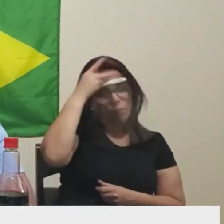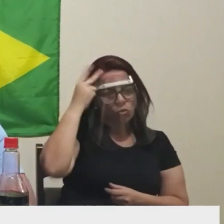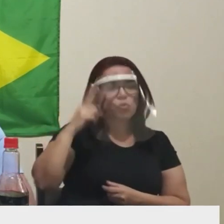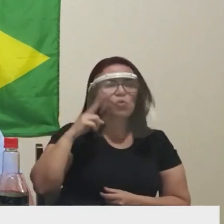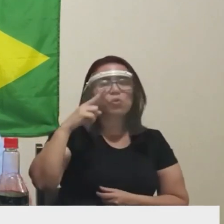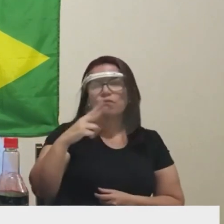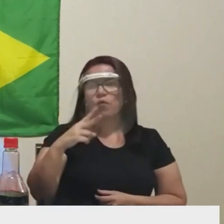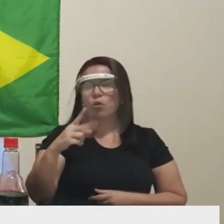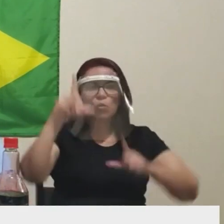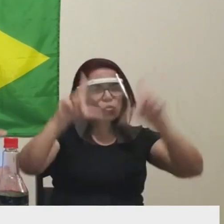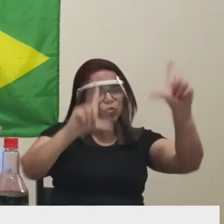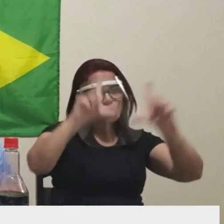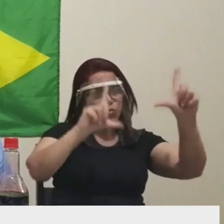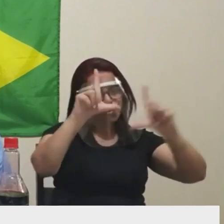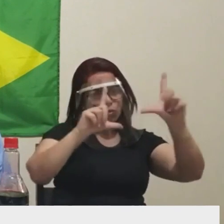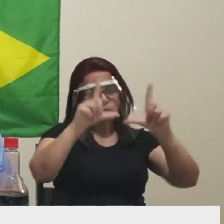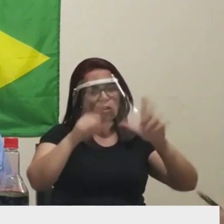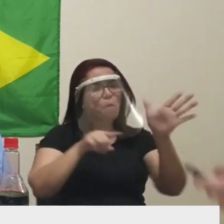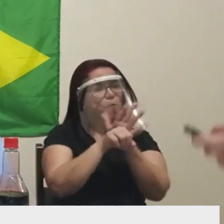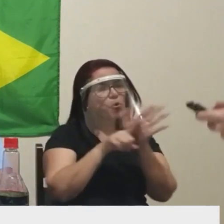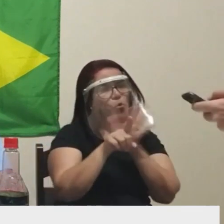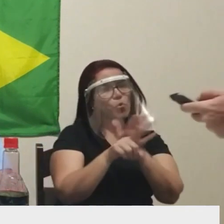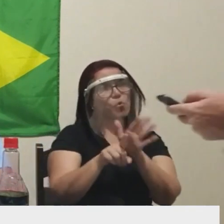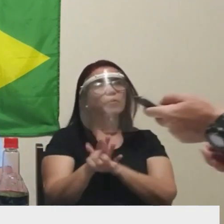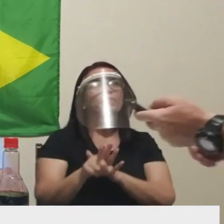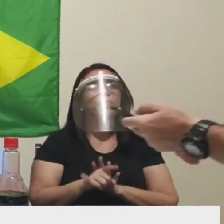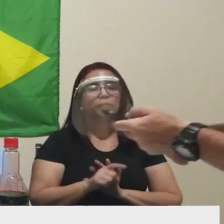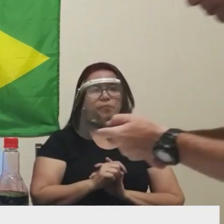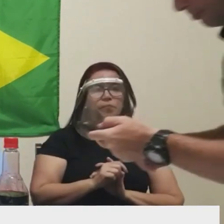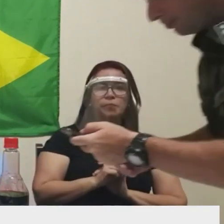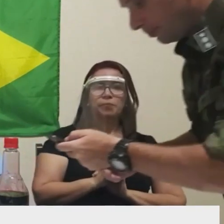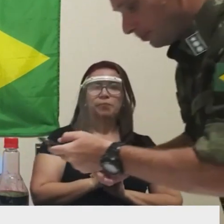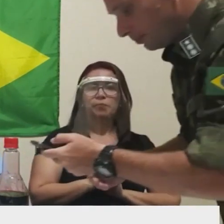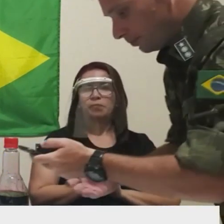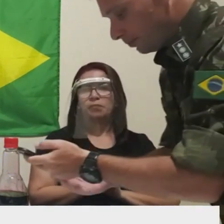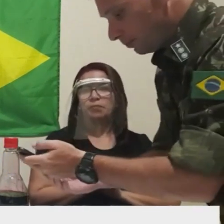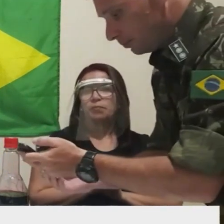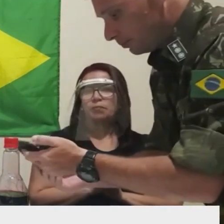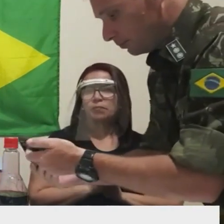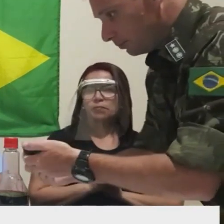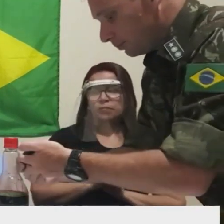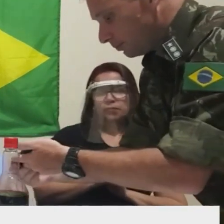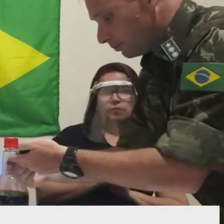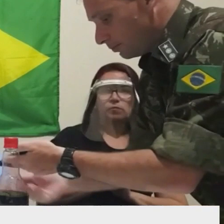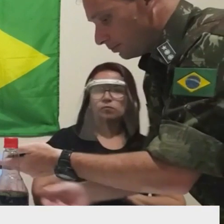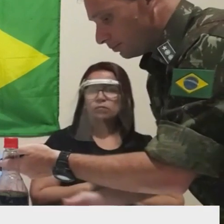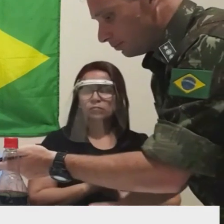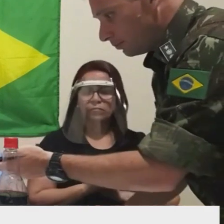blogs, muita gente também aqui. Pergunta aí, Cid, fala, Cid. Augusto Nunes. Augusto Nunes, primeiro aqui. André, com você.